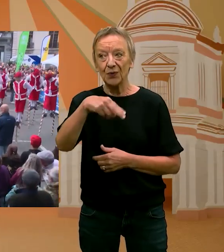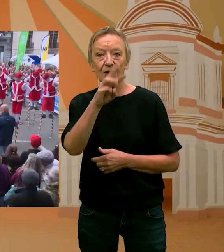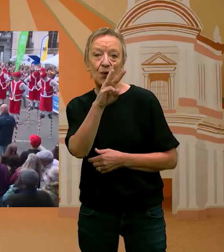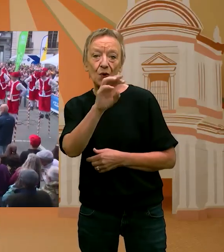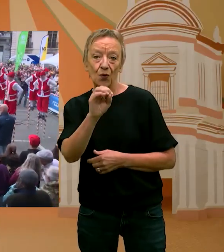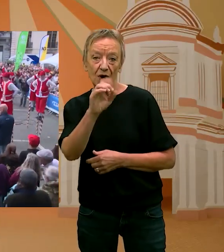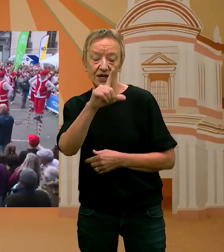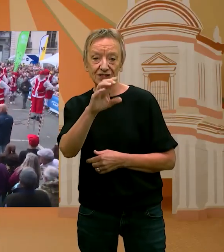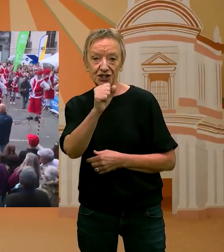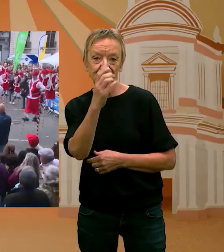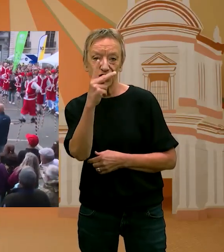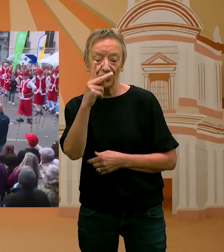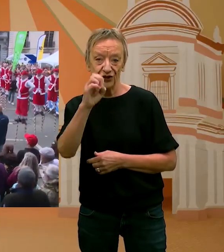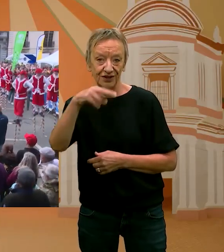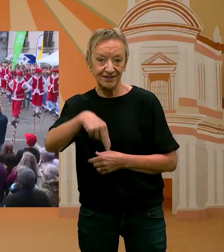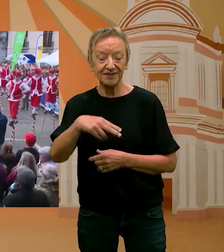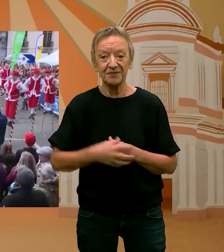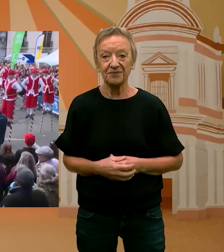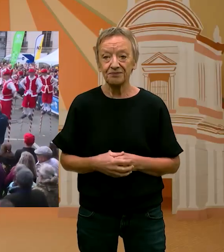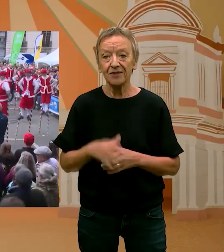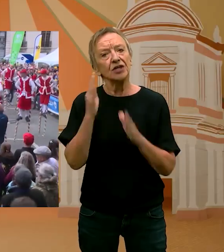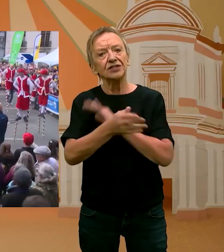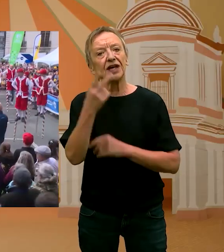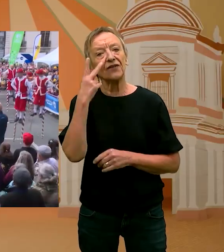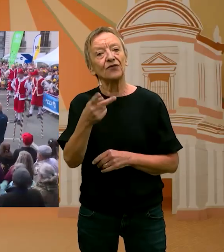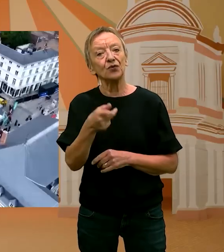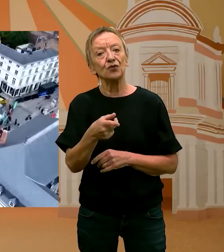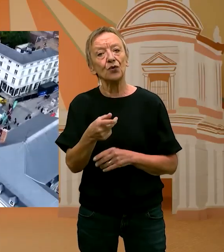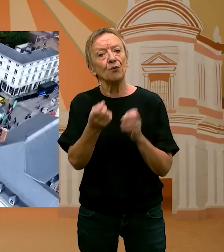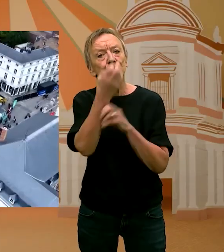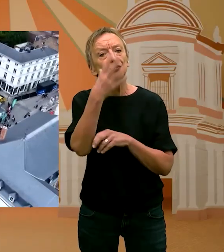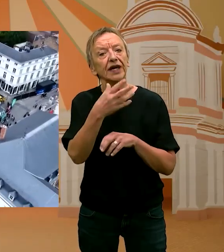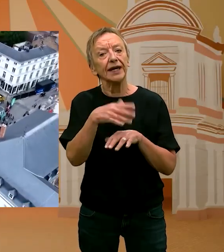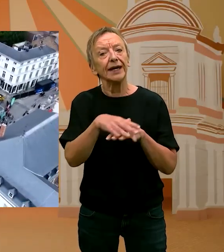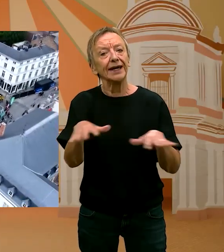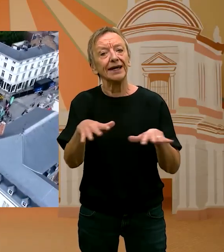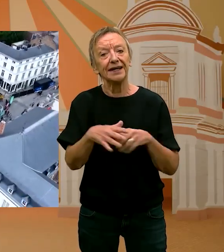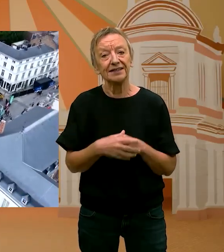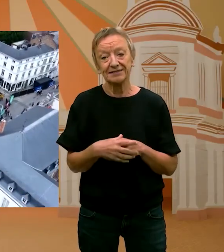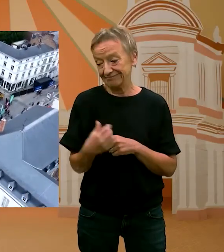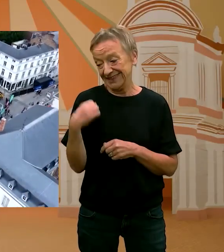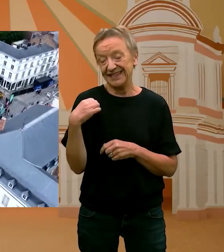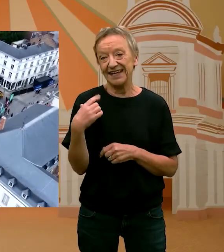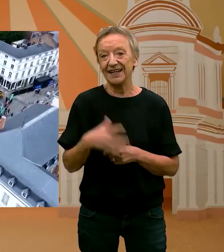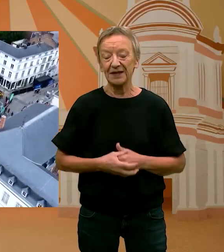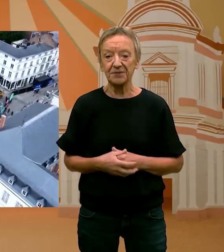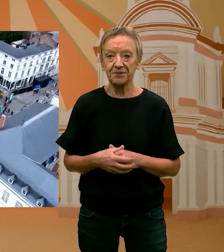On a pu suivre ça en direct sur Bouquet. C'était ce samedi. Benjamin, le tour de